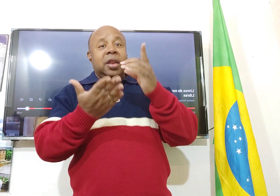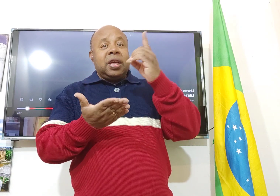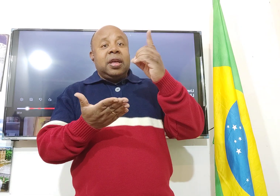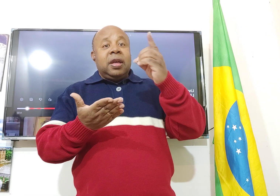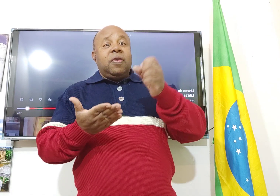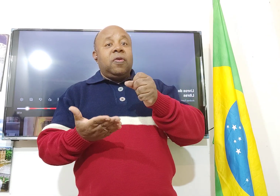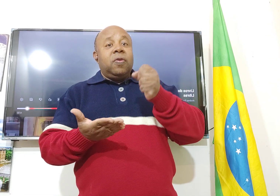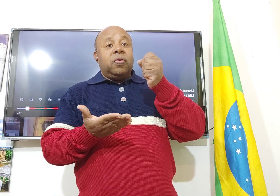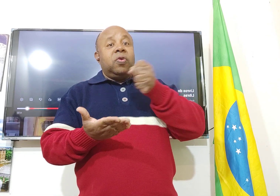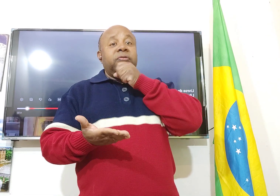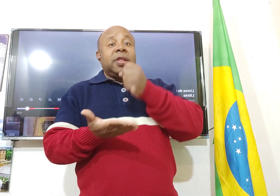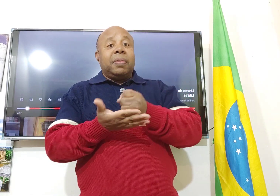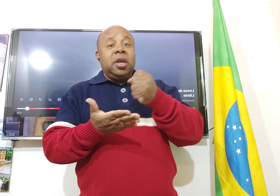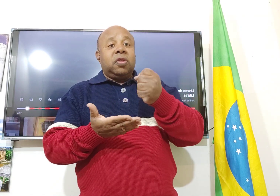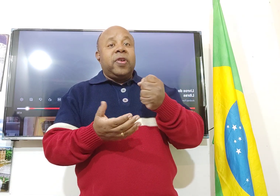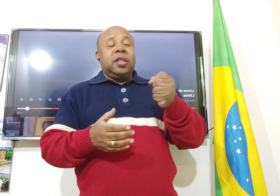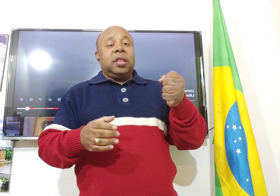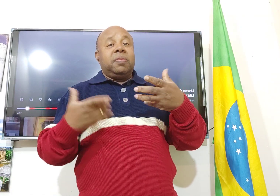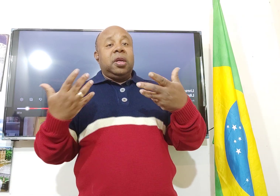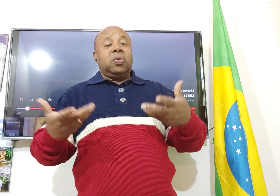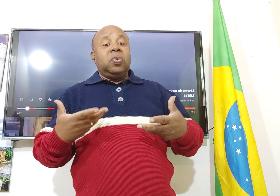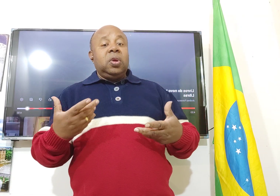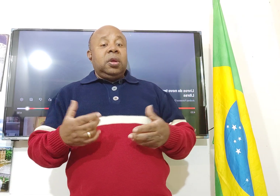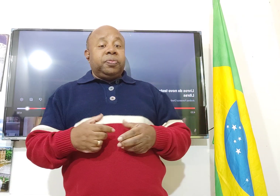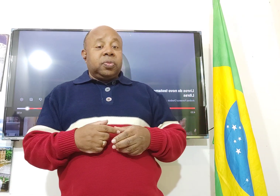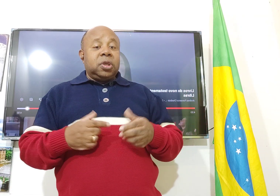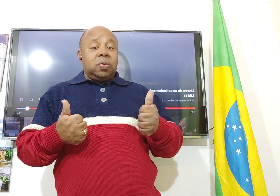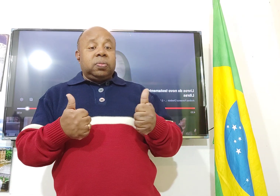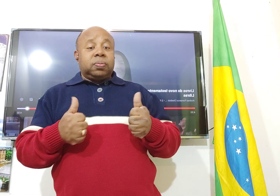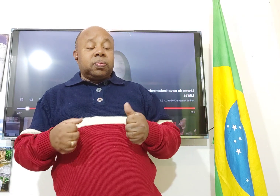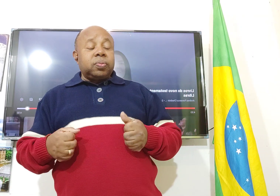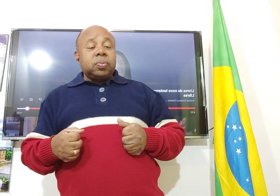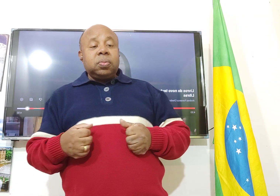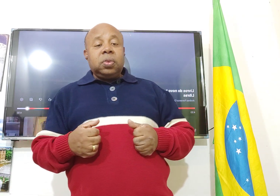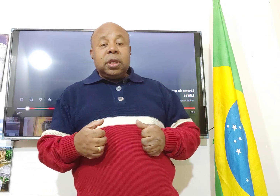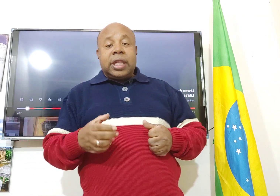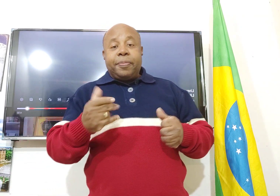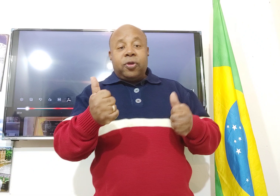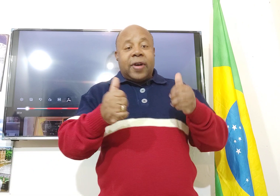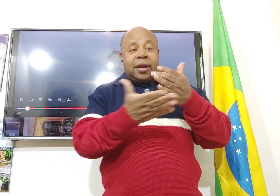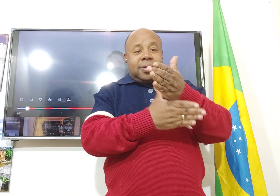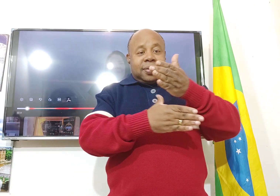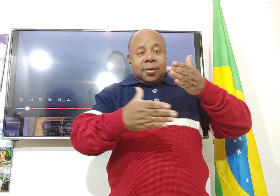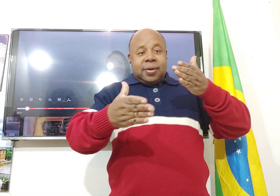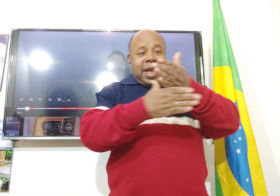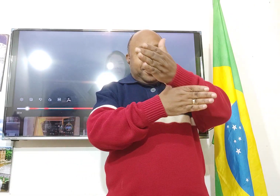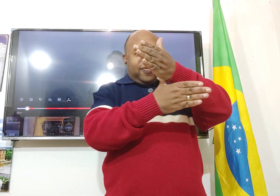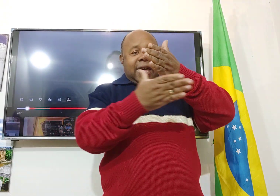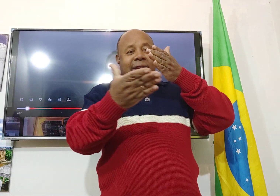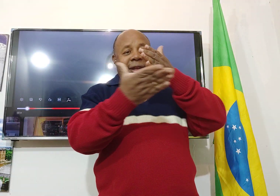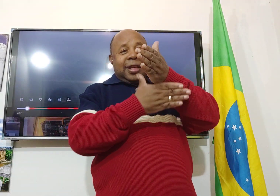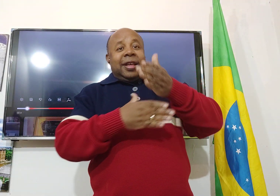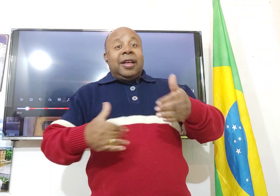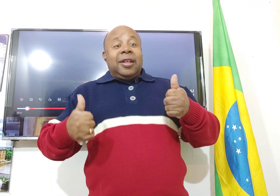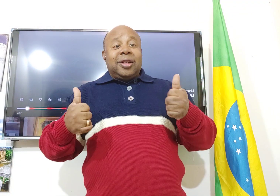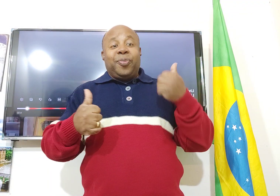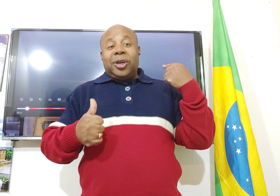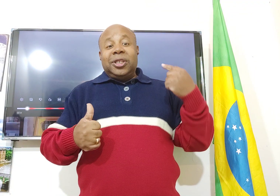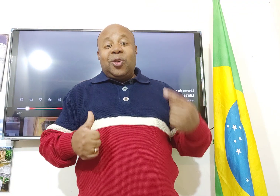né? O Novo Testamento, o Velho Testamento. Então, tá aprovado. Tá aprovada. Então pode